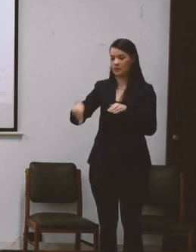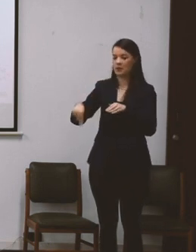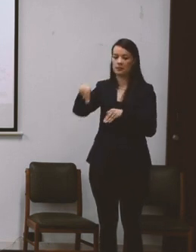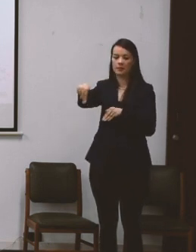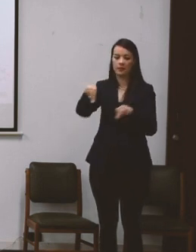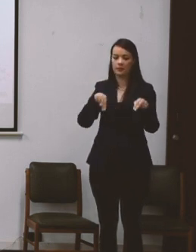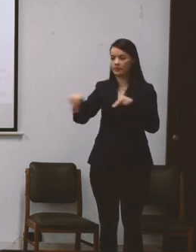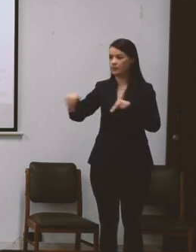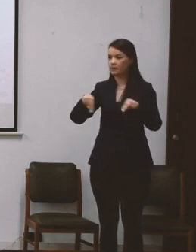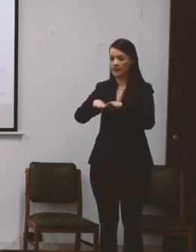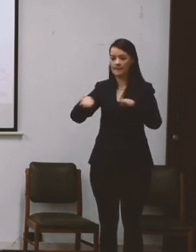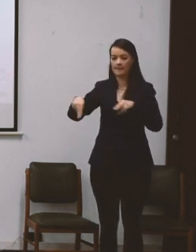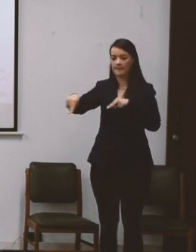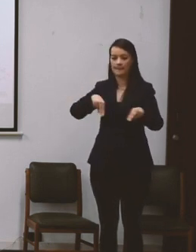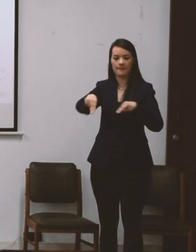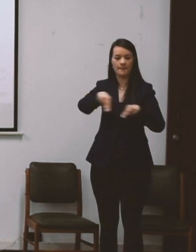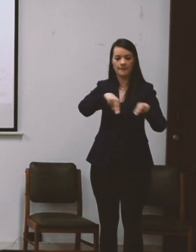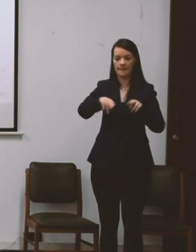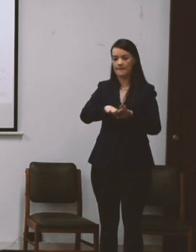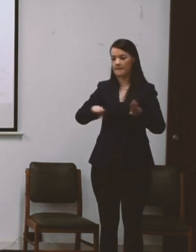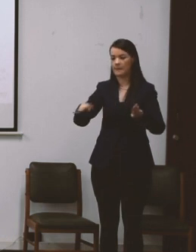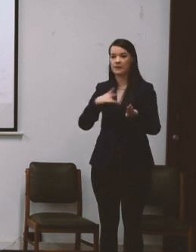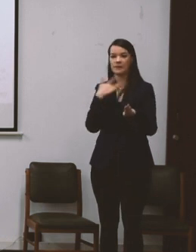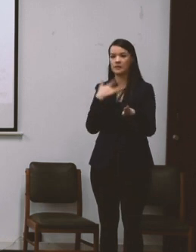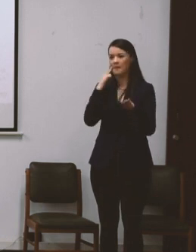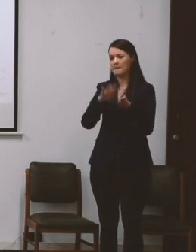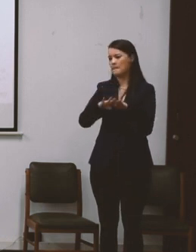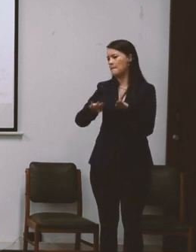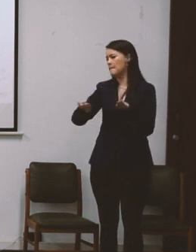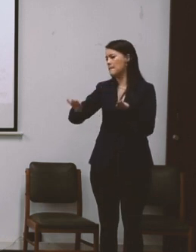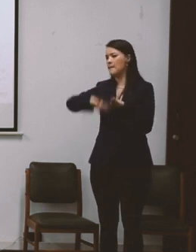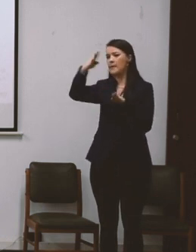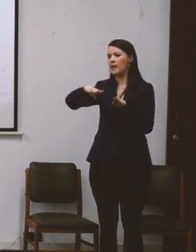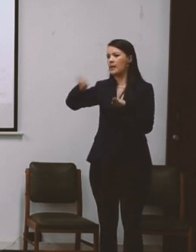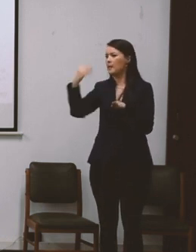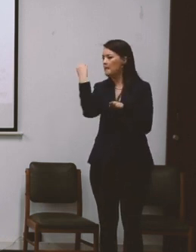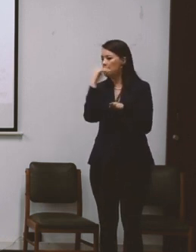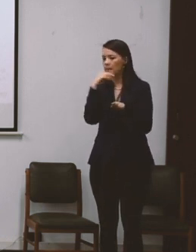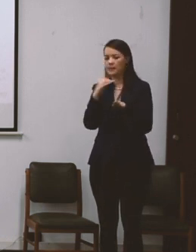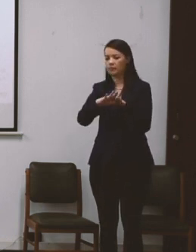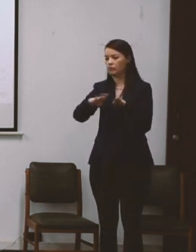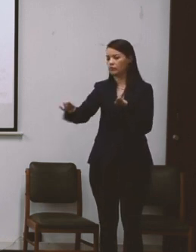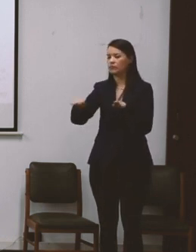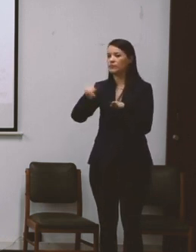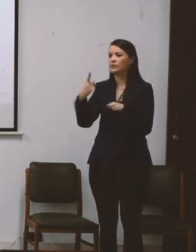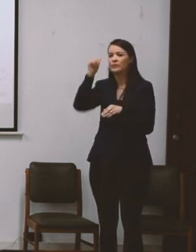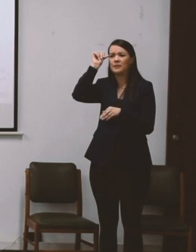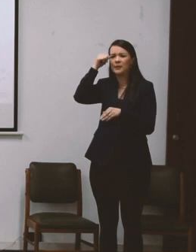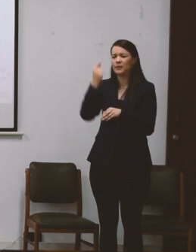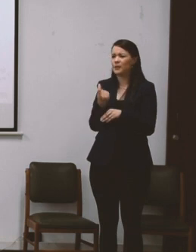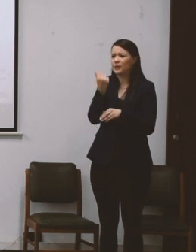hacia otro bajo la sensación de una horizontalidad sin relieves, aunque pocas veces recordamos que el límite